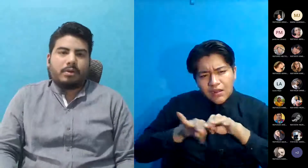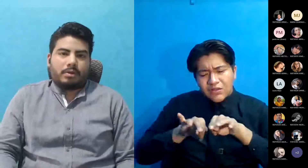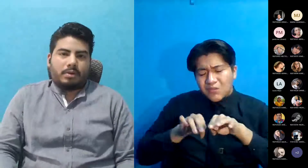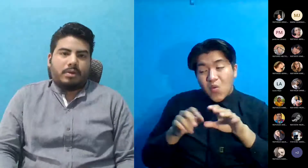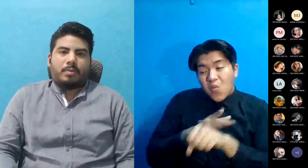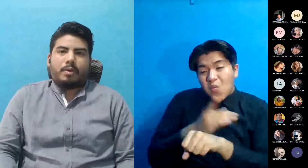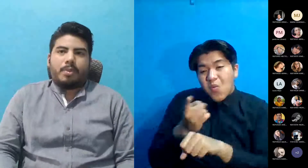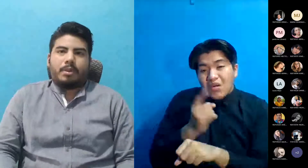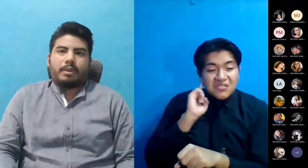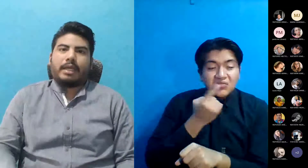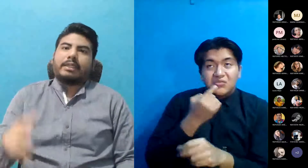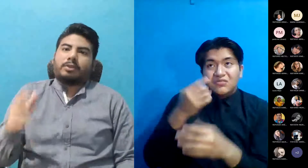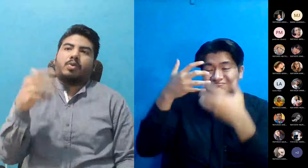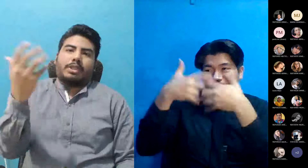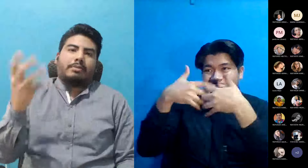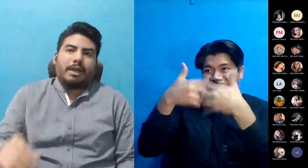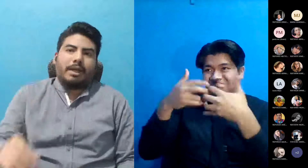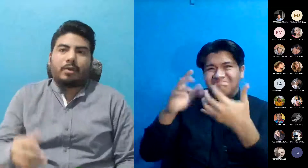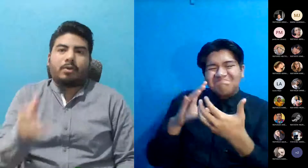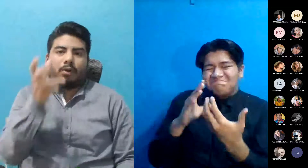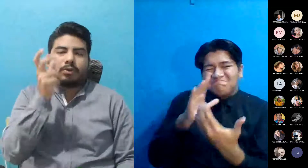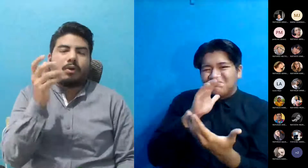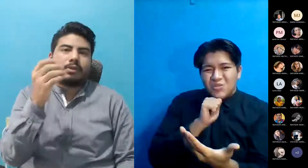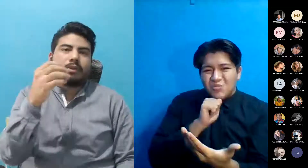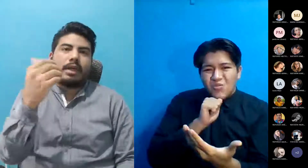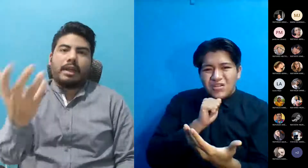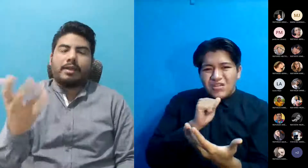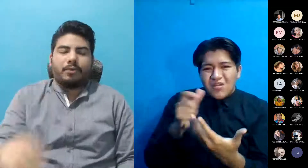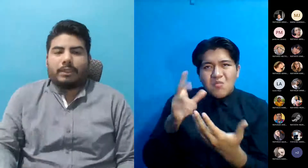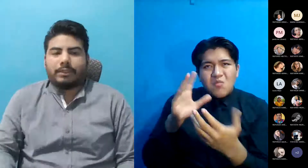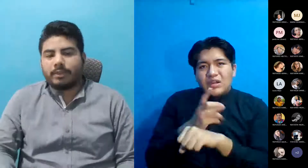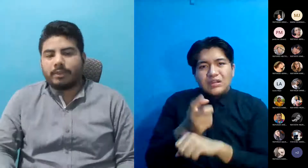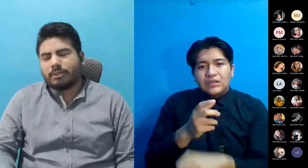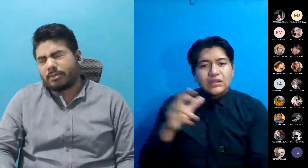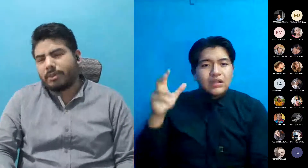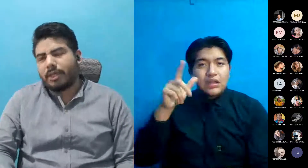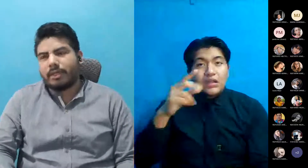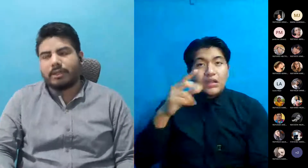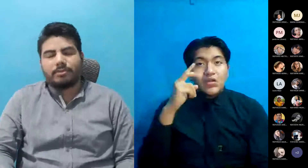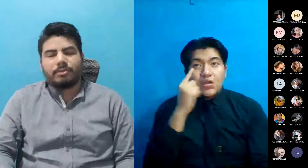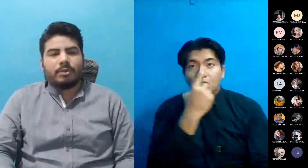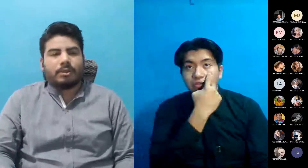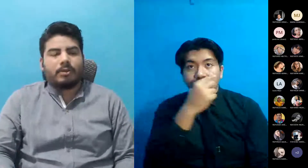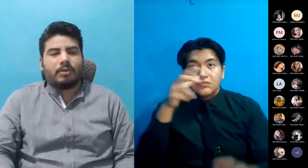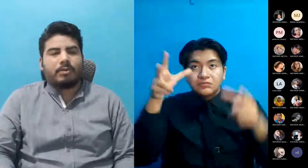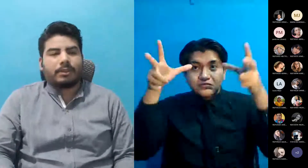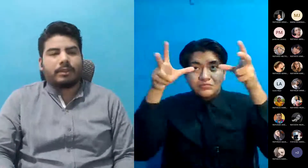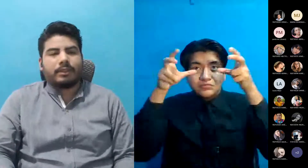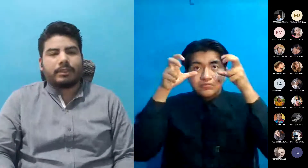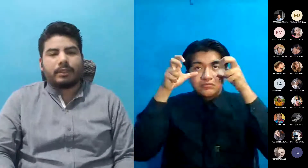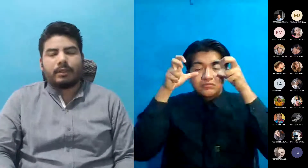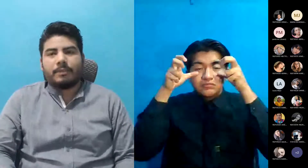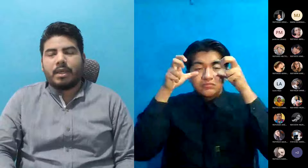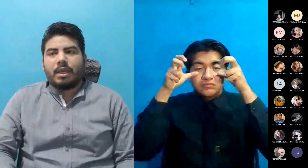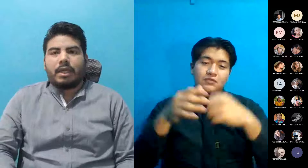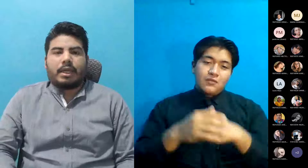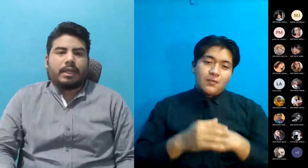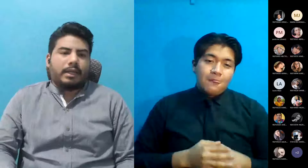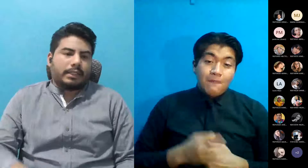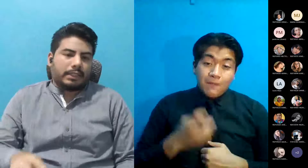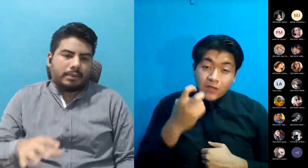la información o propiamente escuchan, vaya, con los ojos la información. Esto es algo bastante